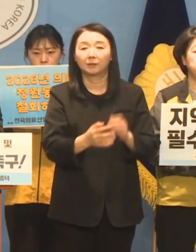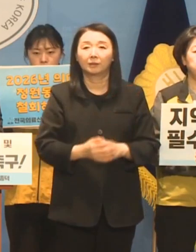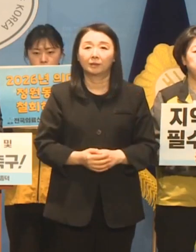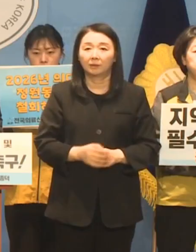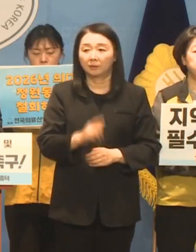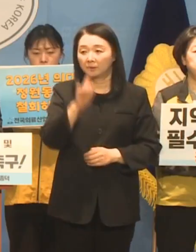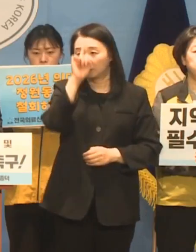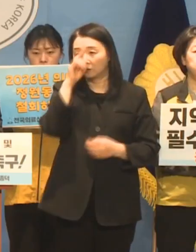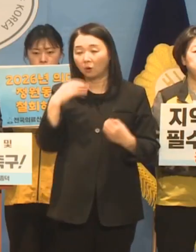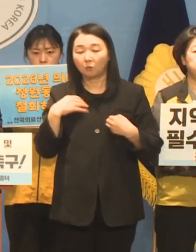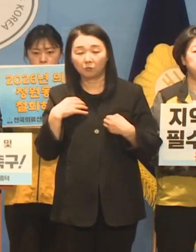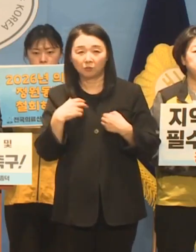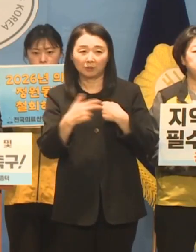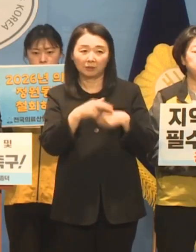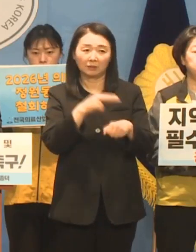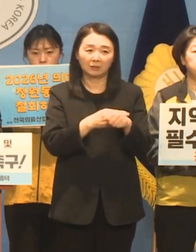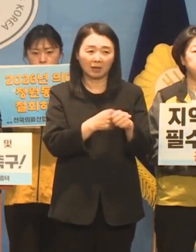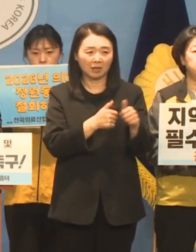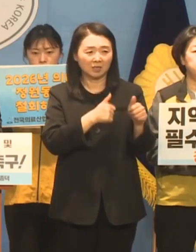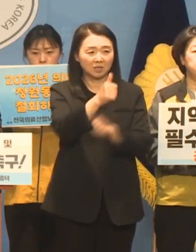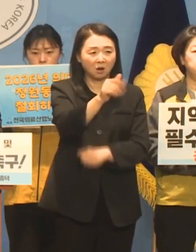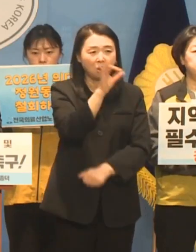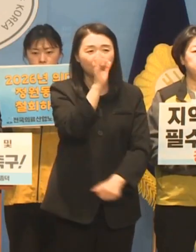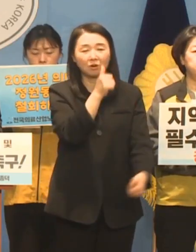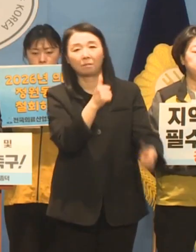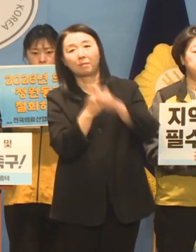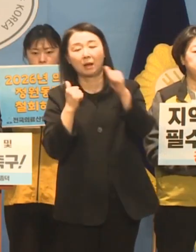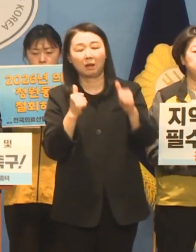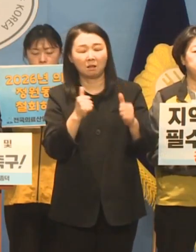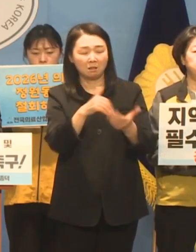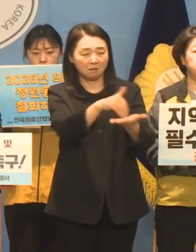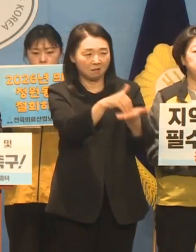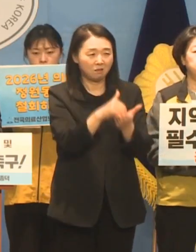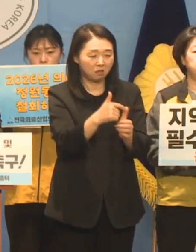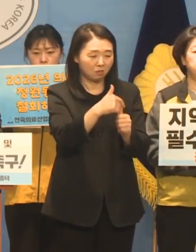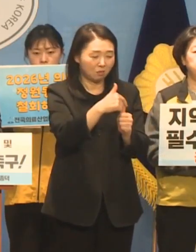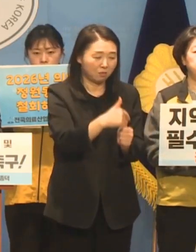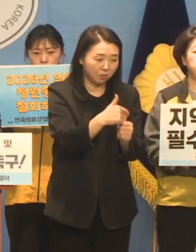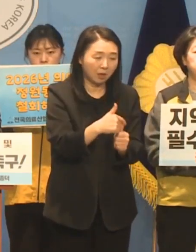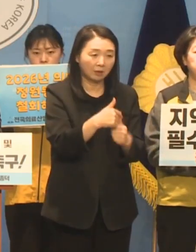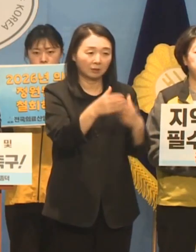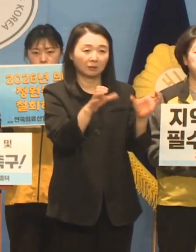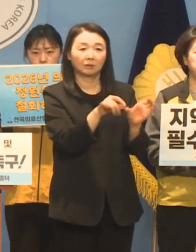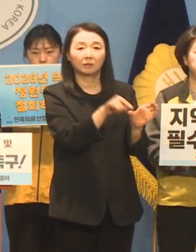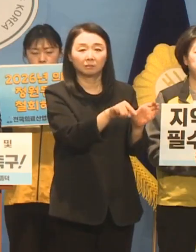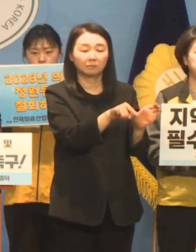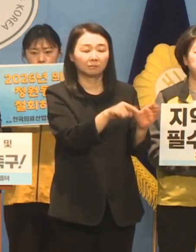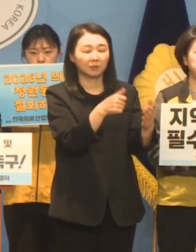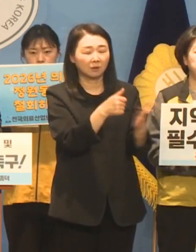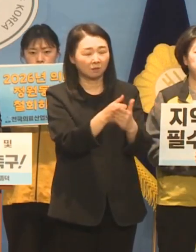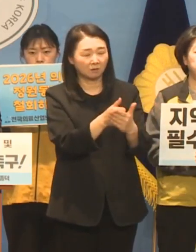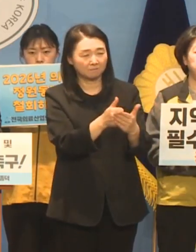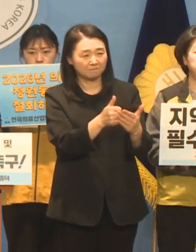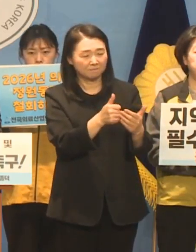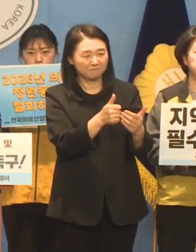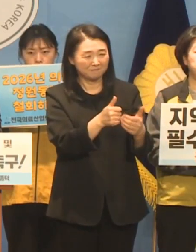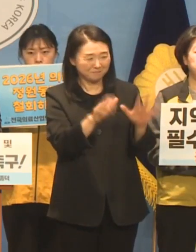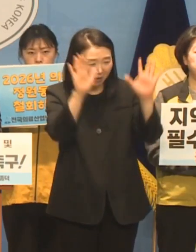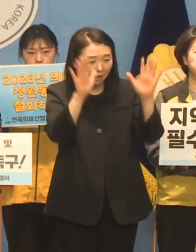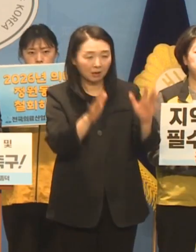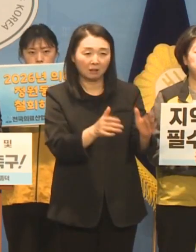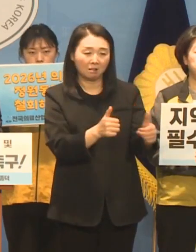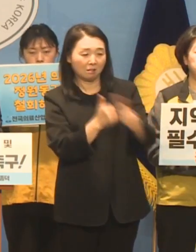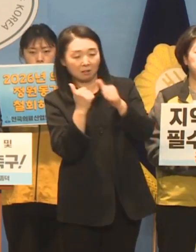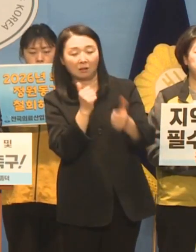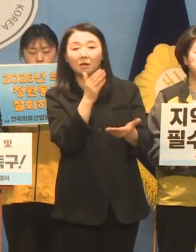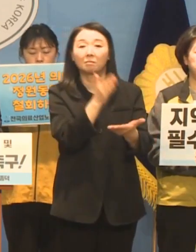정부는 의사를 이길 수 없다며 막무가내식 요구를 하는 의사 집단에 더 이상 굴복할 것이 아니라